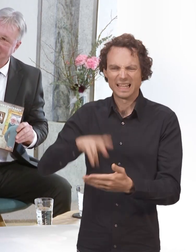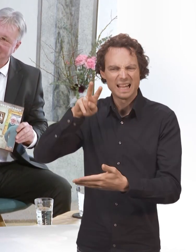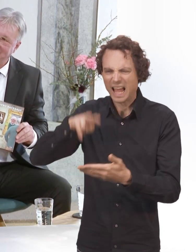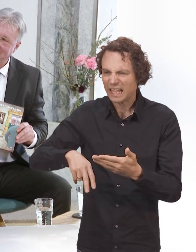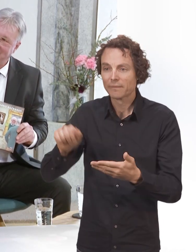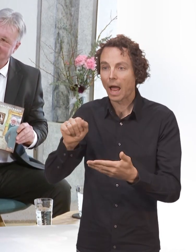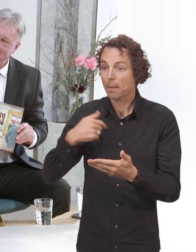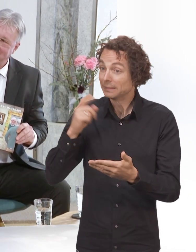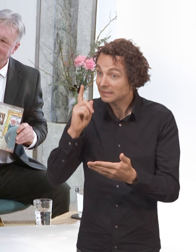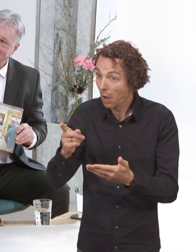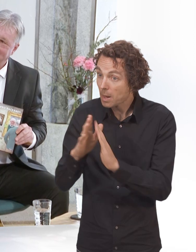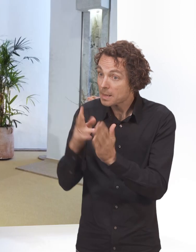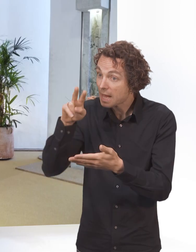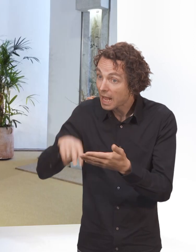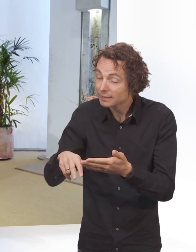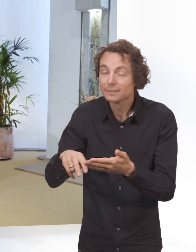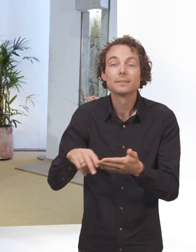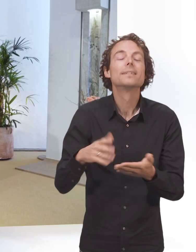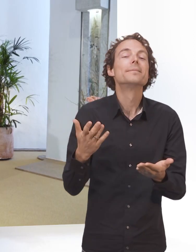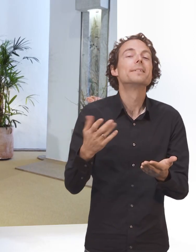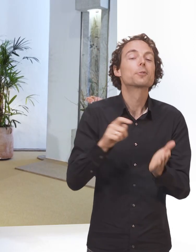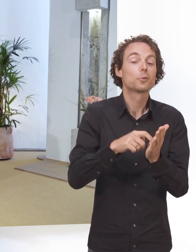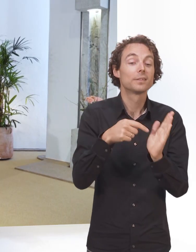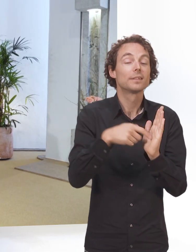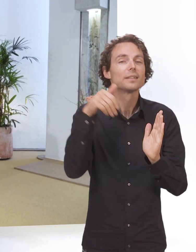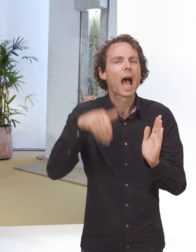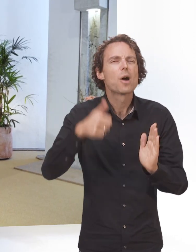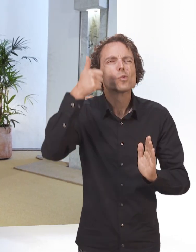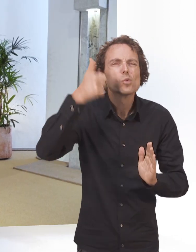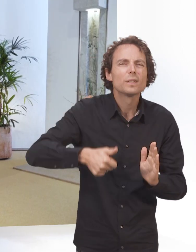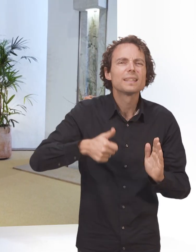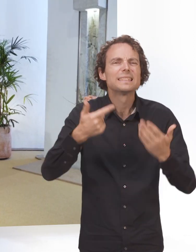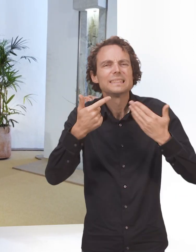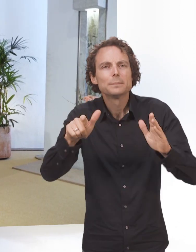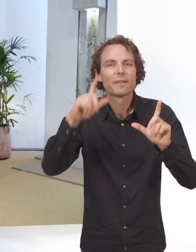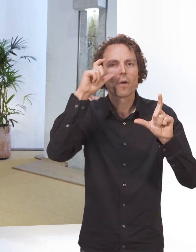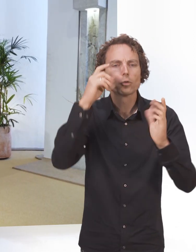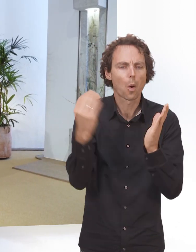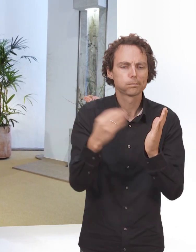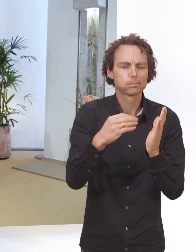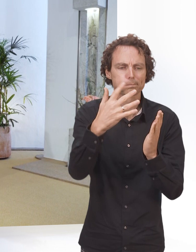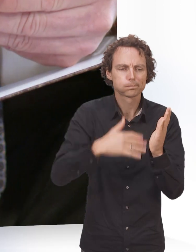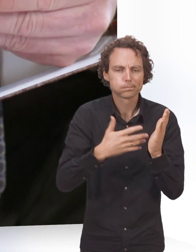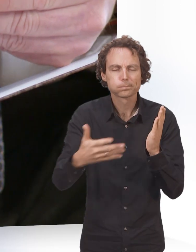nicht. Erstens, weil 170 Fotos enthalten sind. Du kannst also, auch wenn du bildmäßig verführt